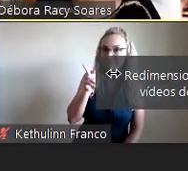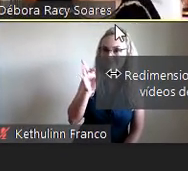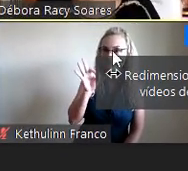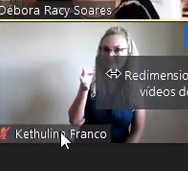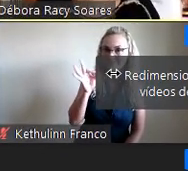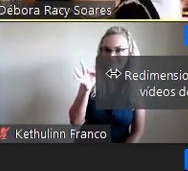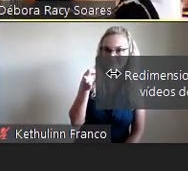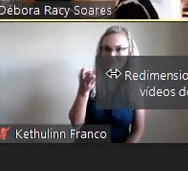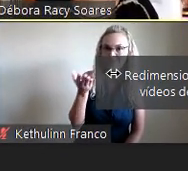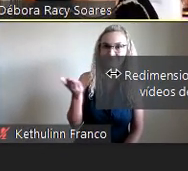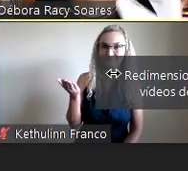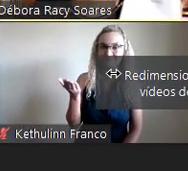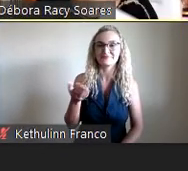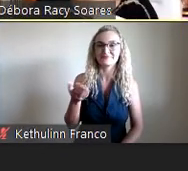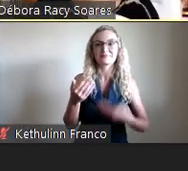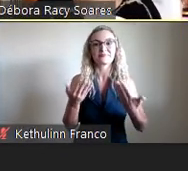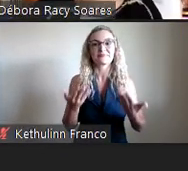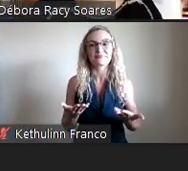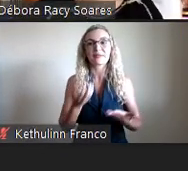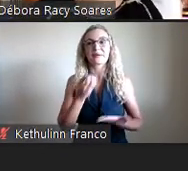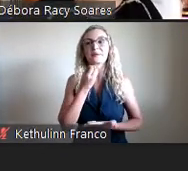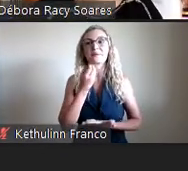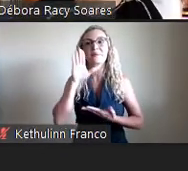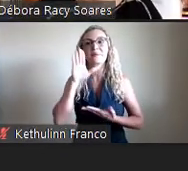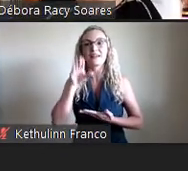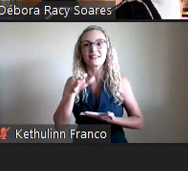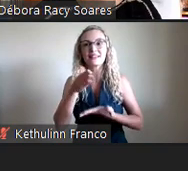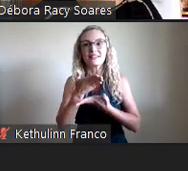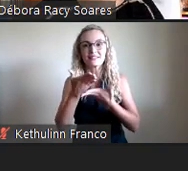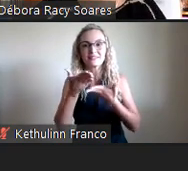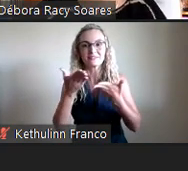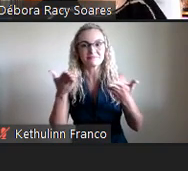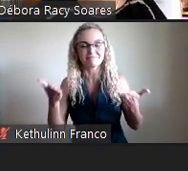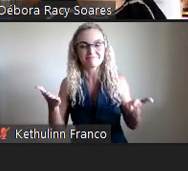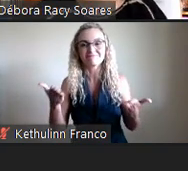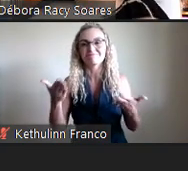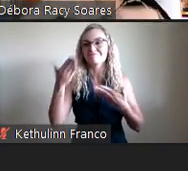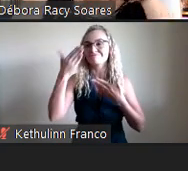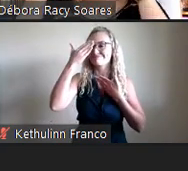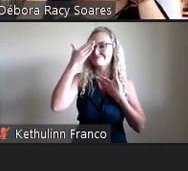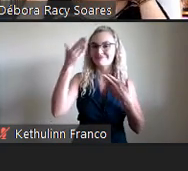Boa tarde a todos, né? Quero aqui agradecer mais uma vez